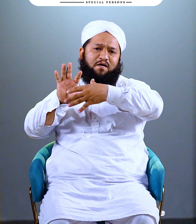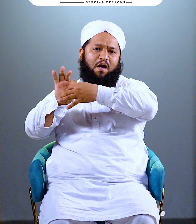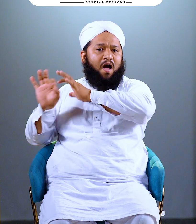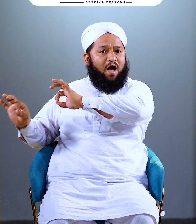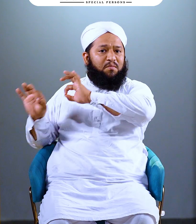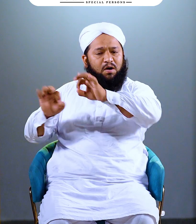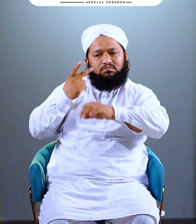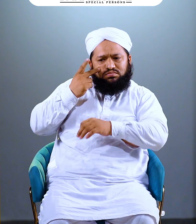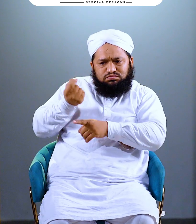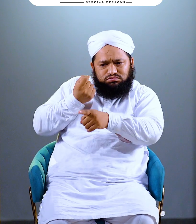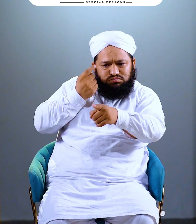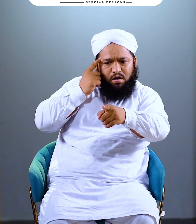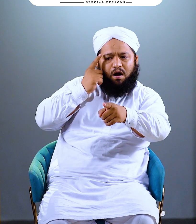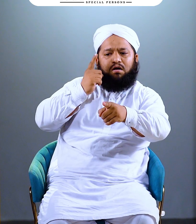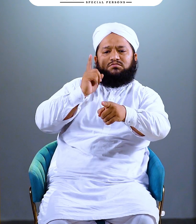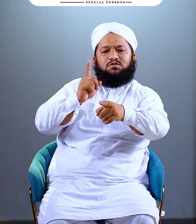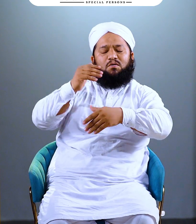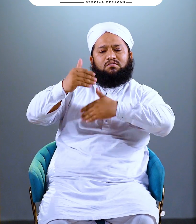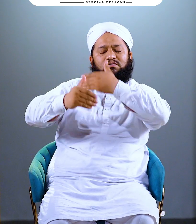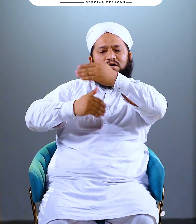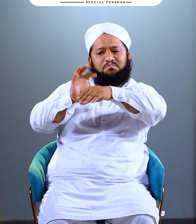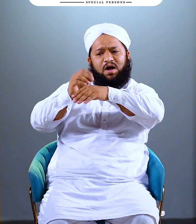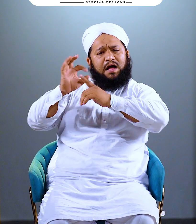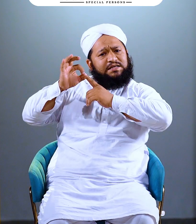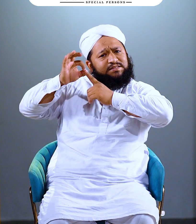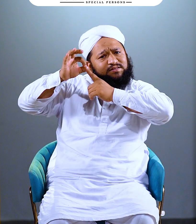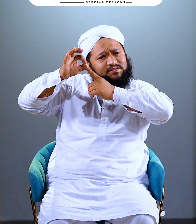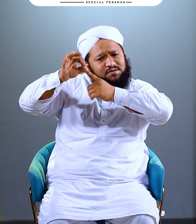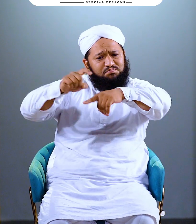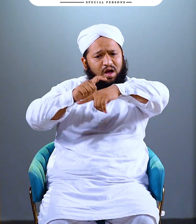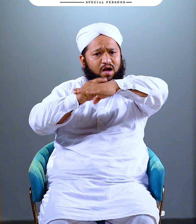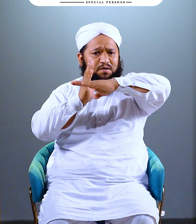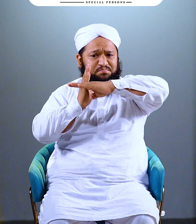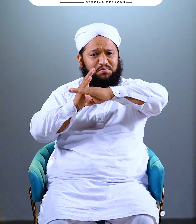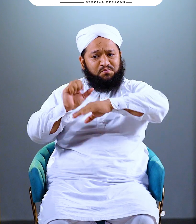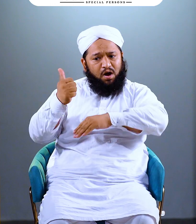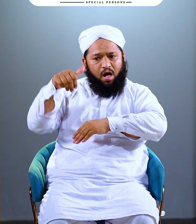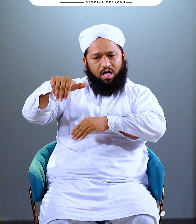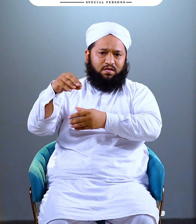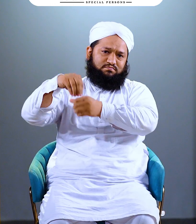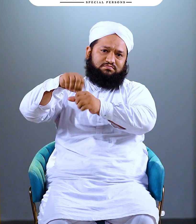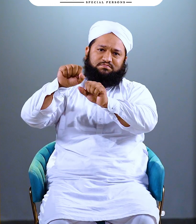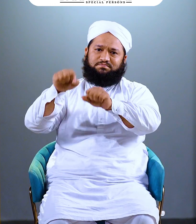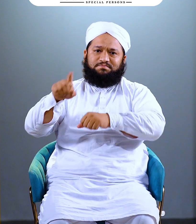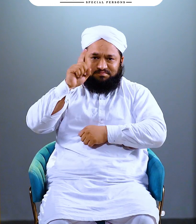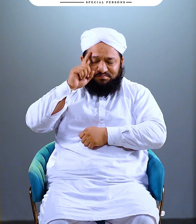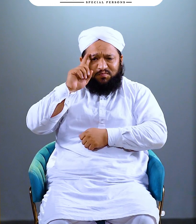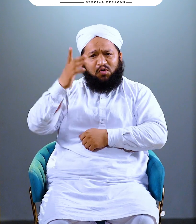زندگی کو دیکھیے، you will find this quality in common۔ پنکچویلٹی، وقت کی پابندی اس میں ضرور ہوگی۔ تو سب